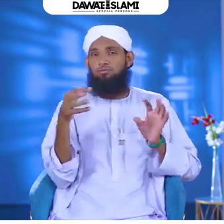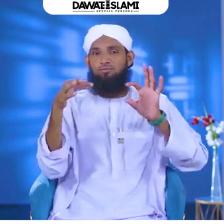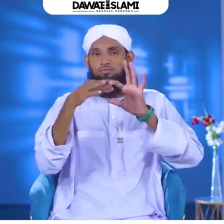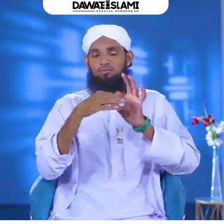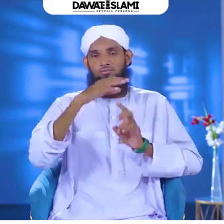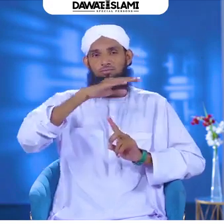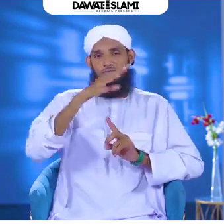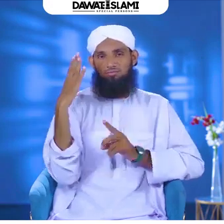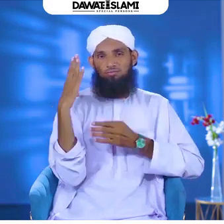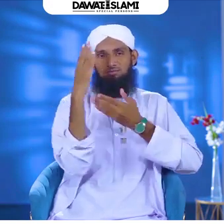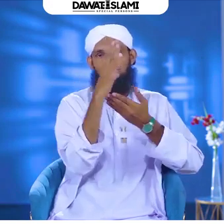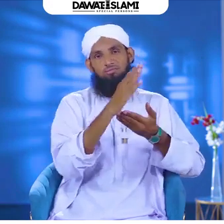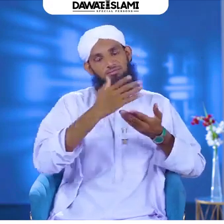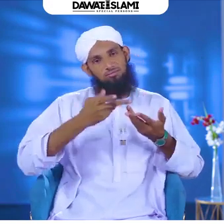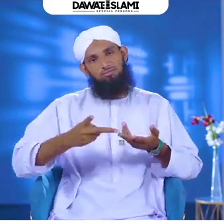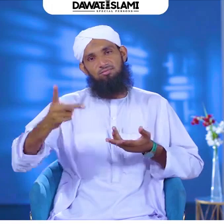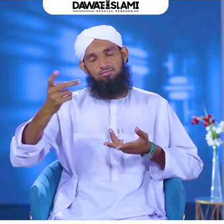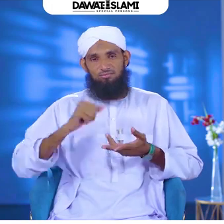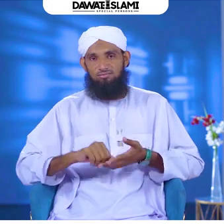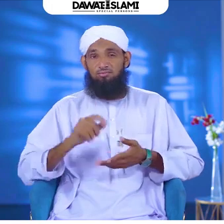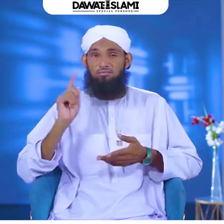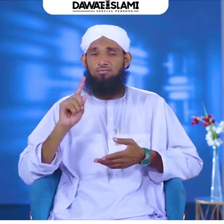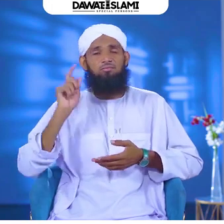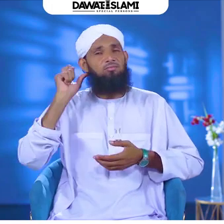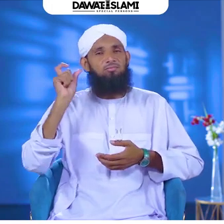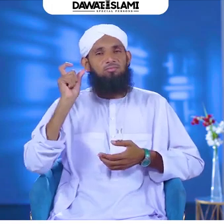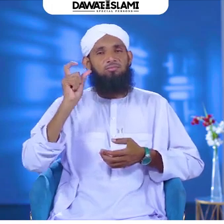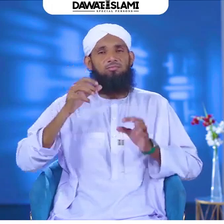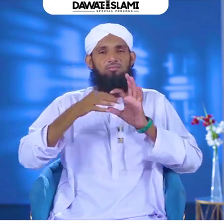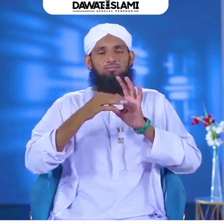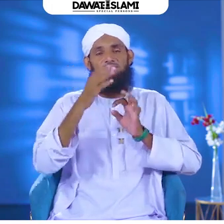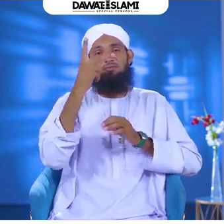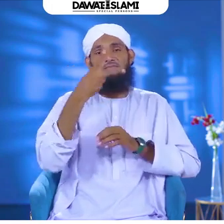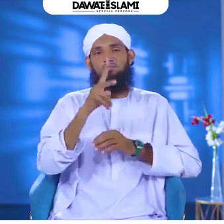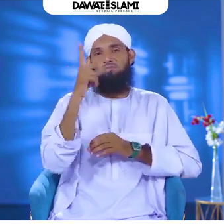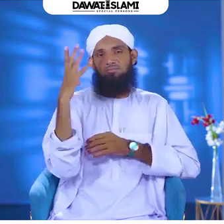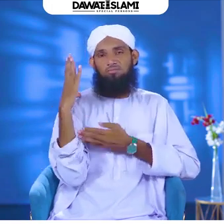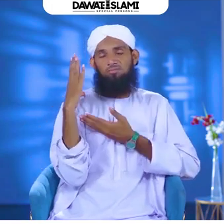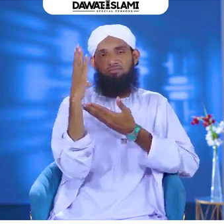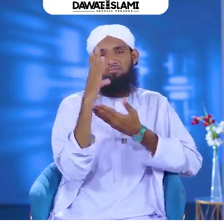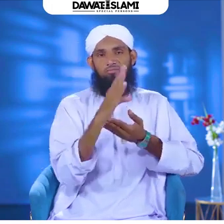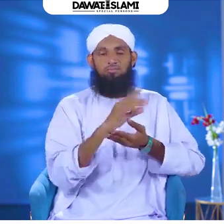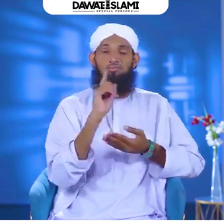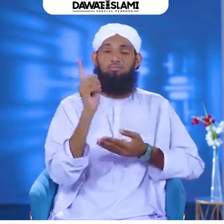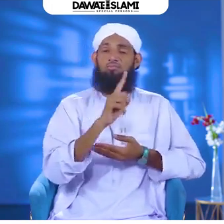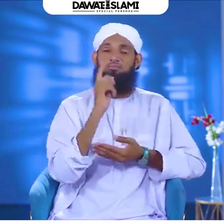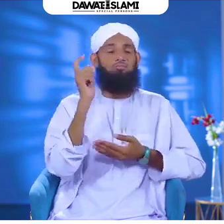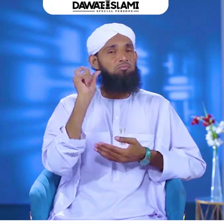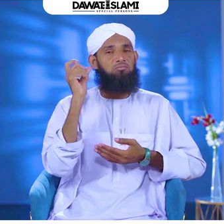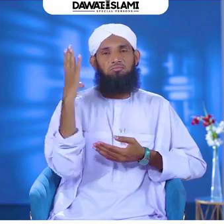کہ ان کو ثواب پہنچے تو ان کو بھی ثواب پہنچے گا. ساری امت کے نام پر آپ نے کر دیا اس کو کہ سب کو ثواب ملے، ساری امت